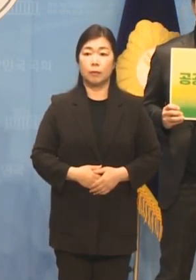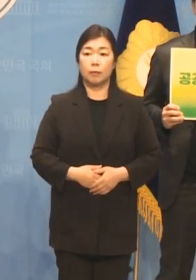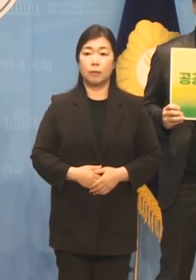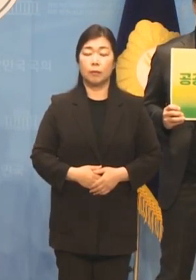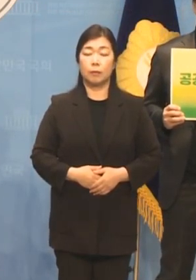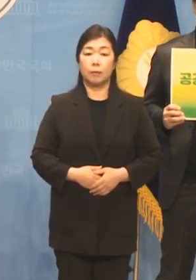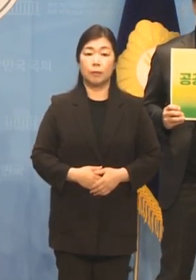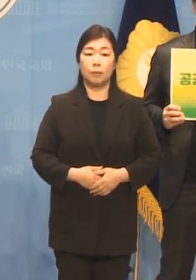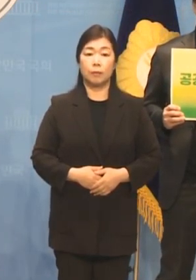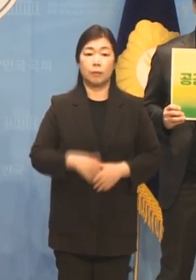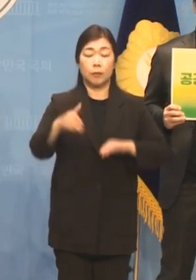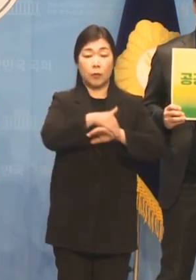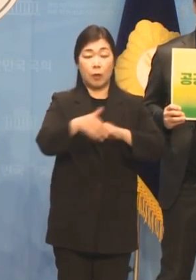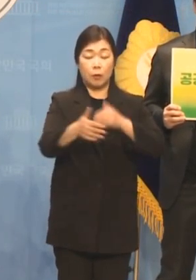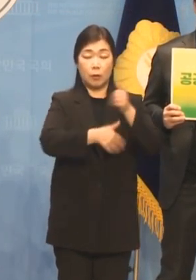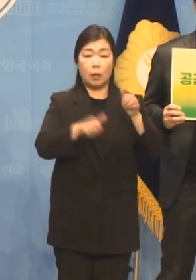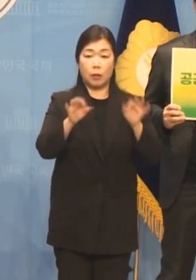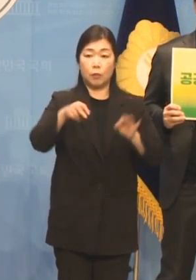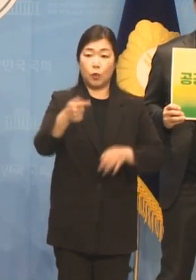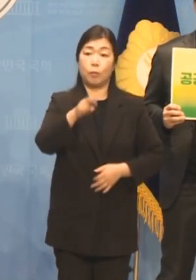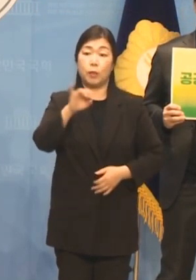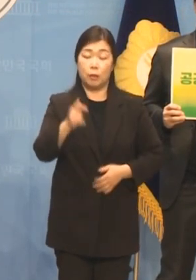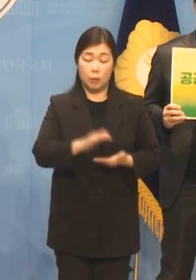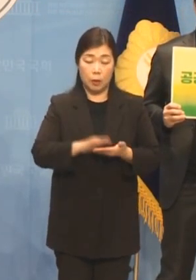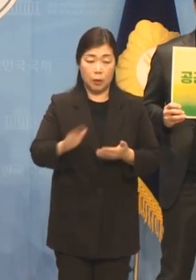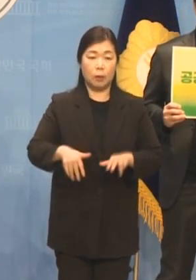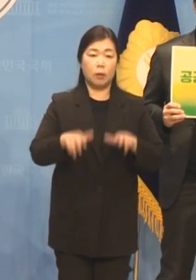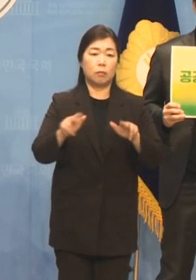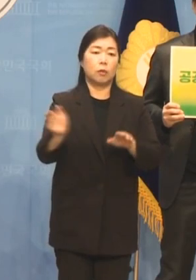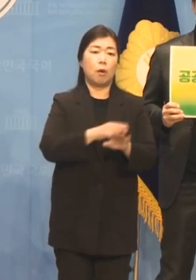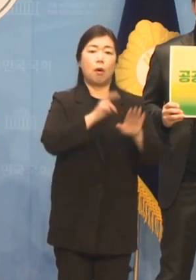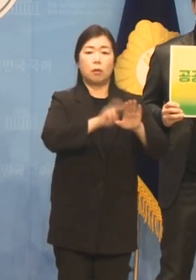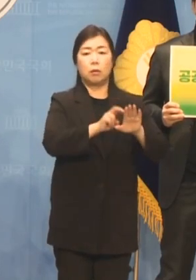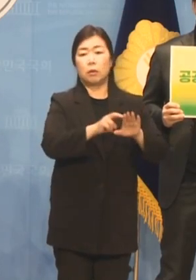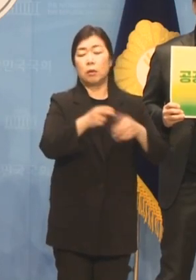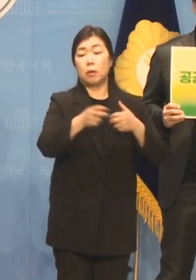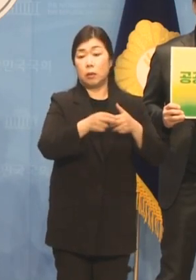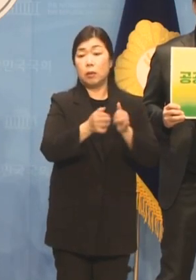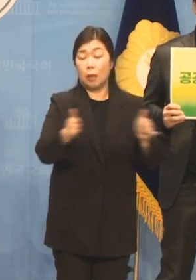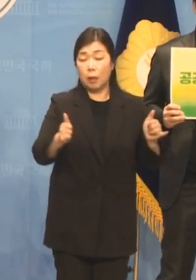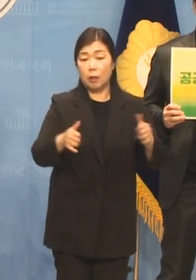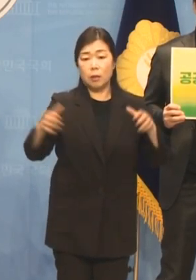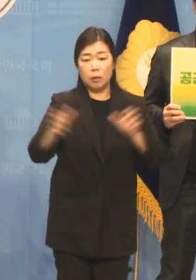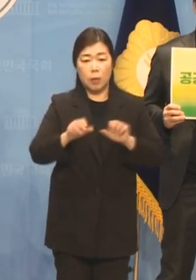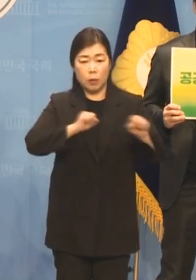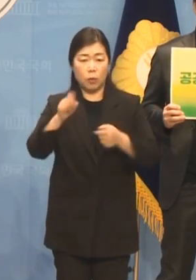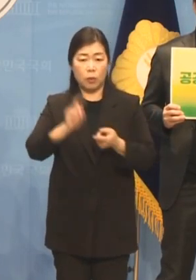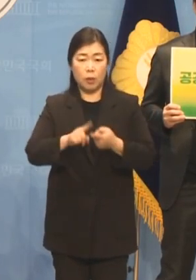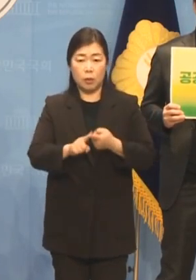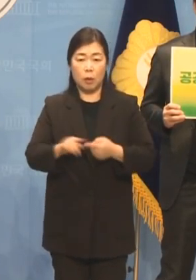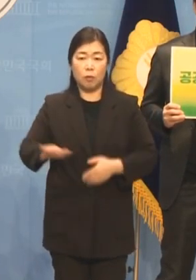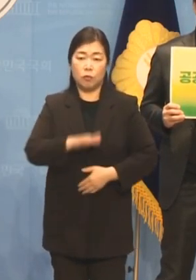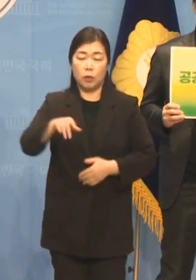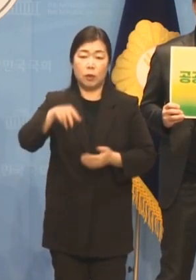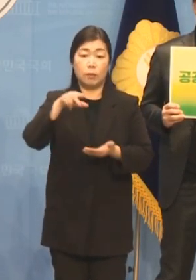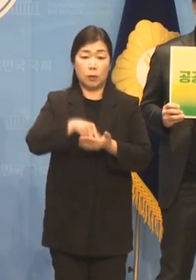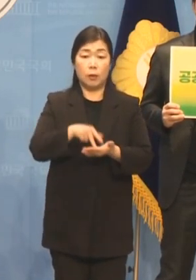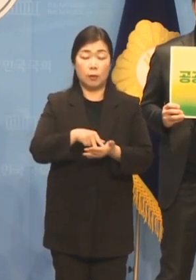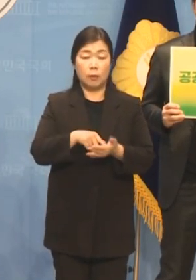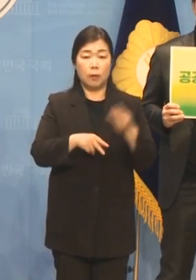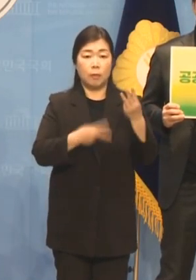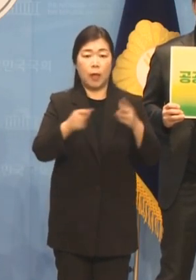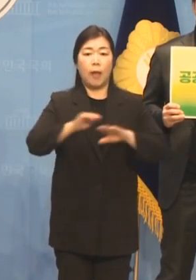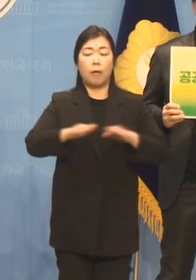네, 정책위 의장 김종민입니다. 지금부터 의사들의 집단 진료 거부 사태에 대한 녹색정의당의 3대 해법을